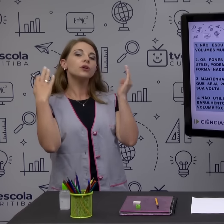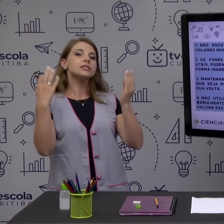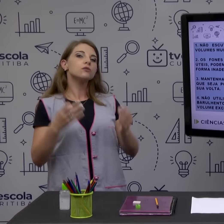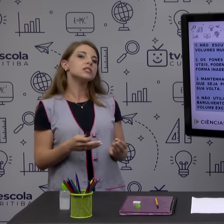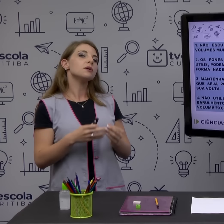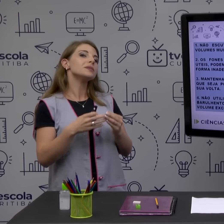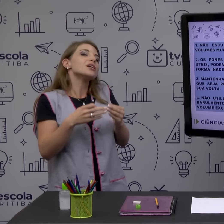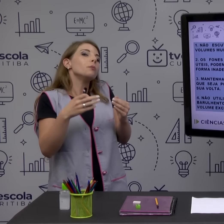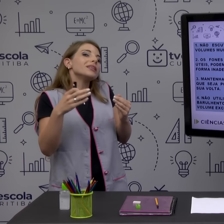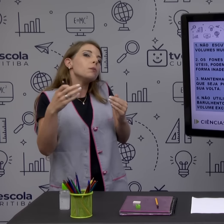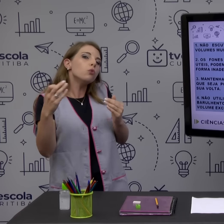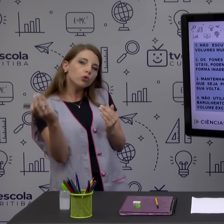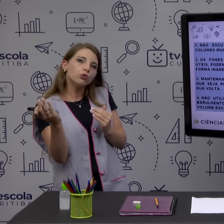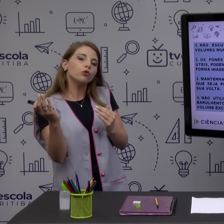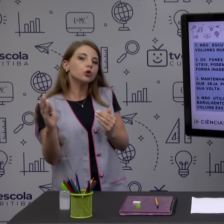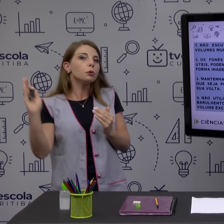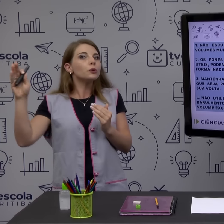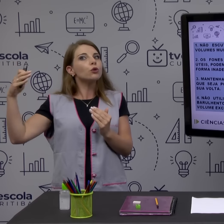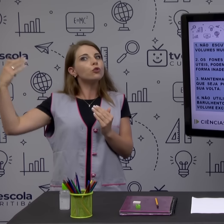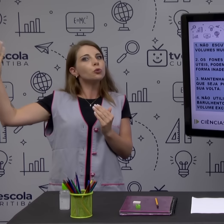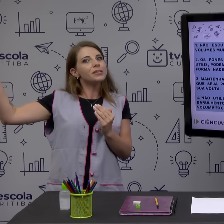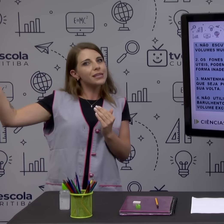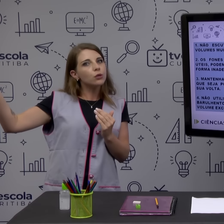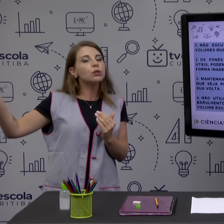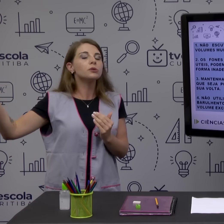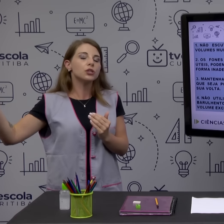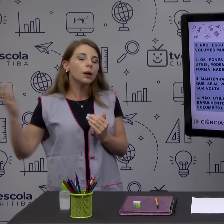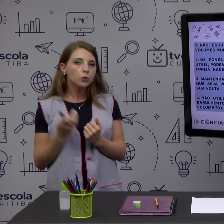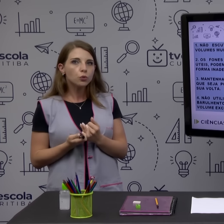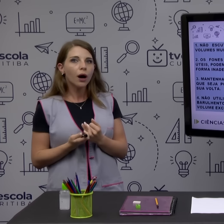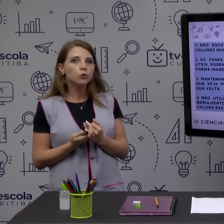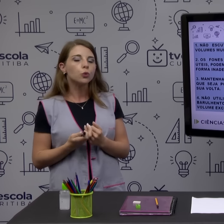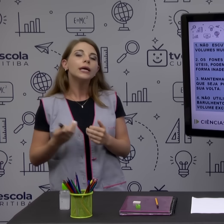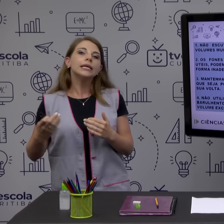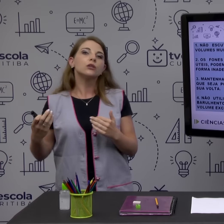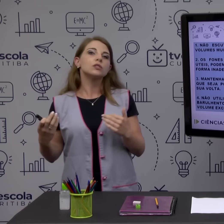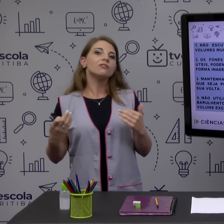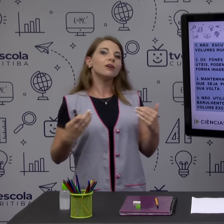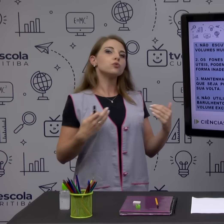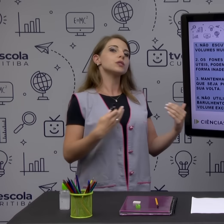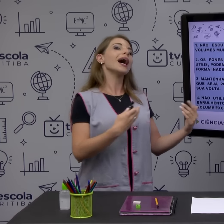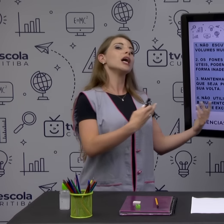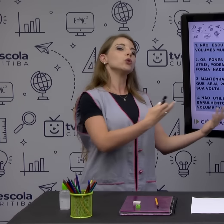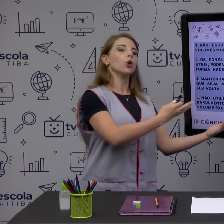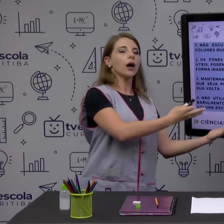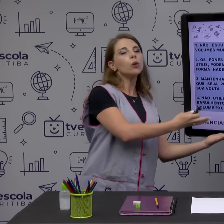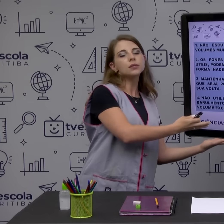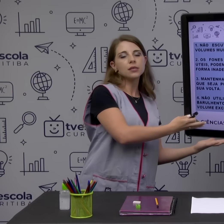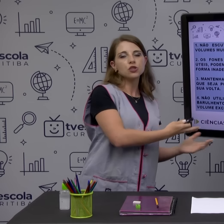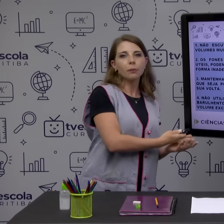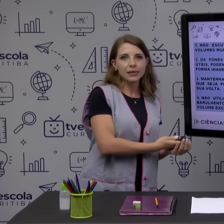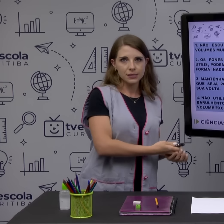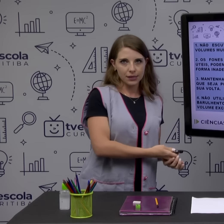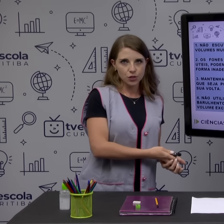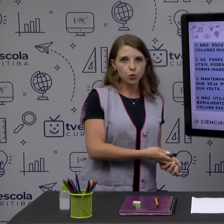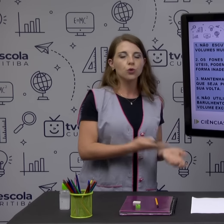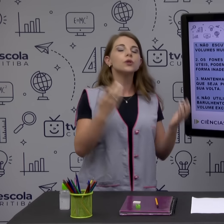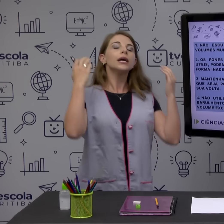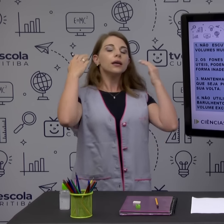senão você vai precisar aumentar muito o volume, porque o volume externo também já está muito alto. Então você vai buscar um local que esteja mais silencioso e lá